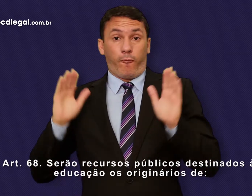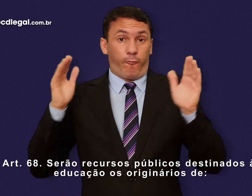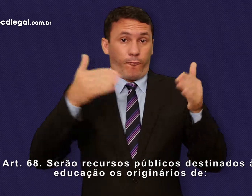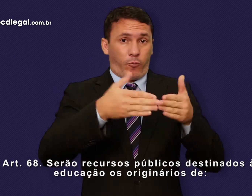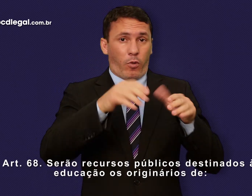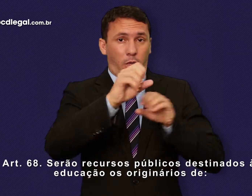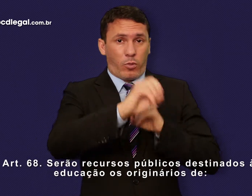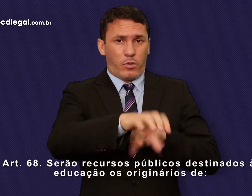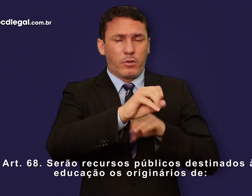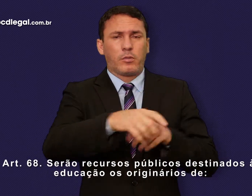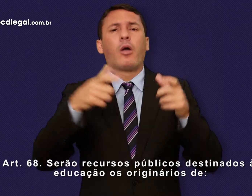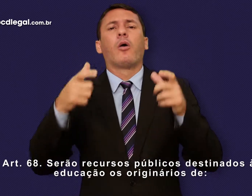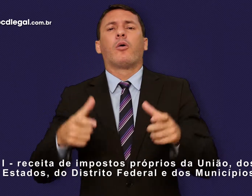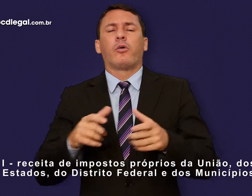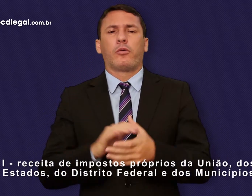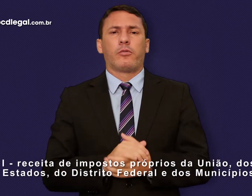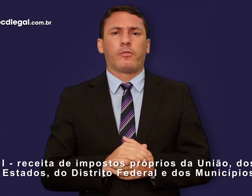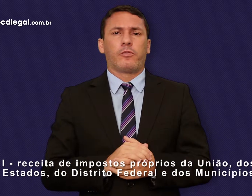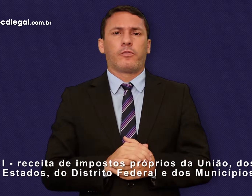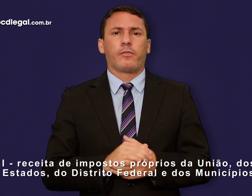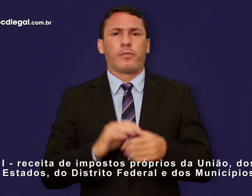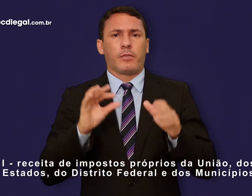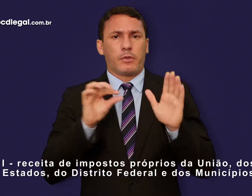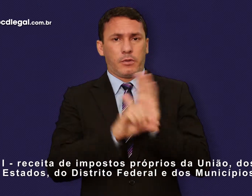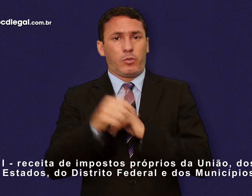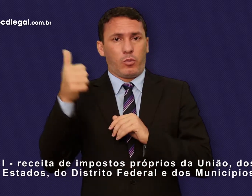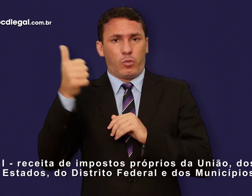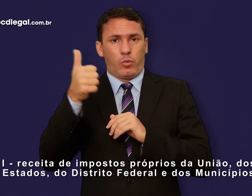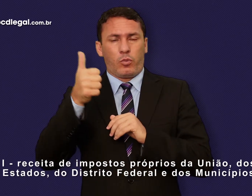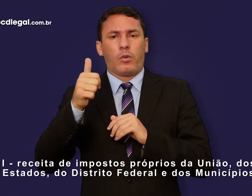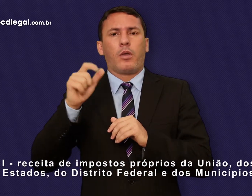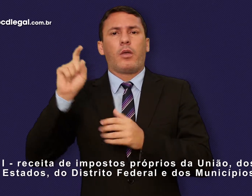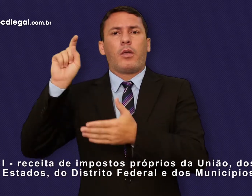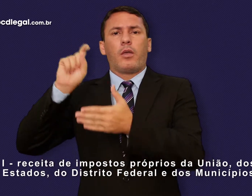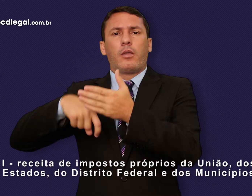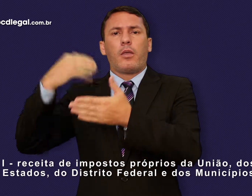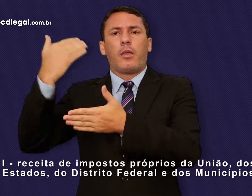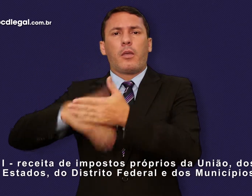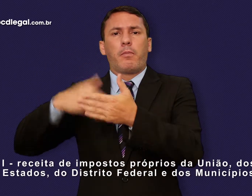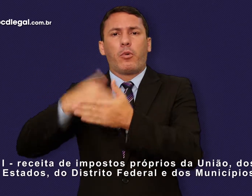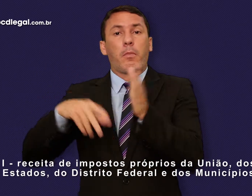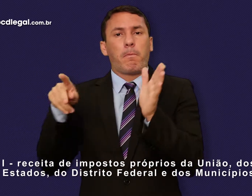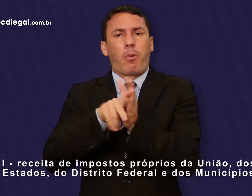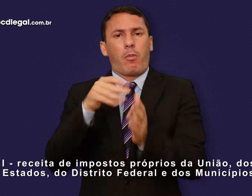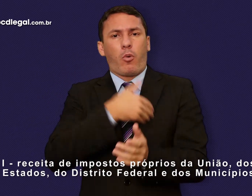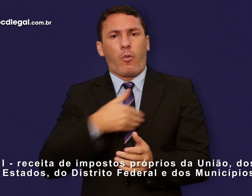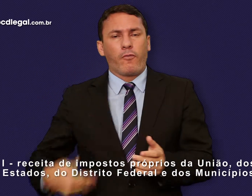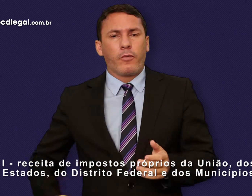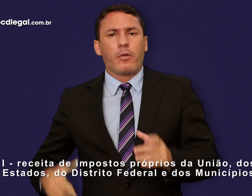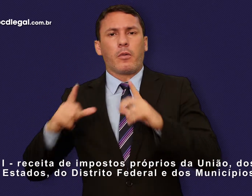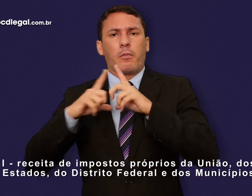os originários de: inciso 1. Receita de impostos próprios da União, dos Estados, do Distrito Federal